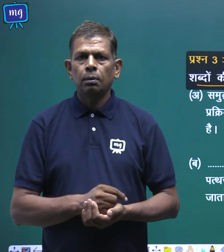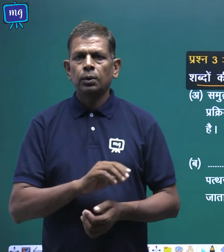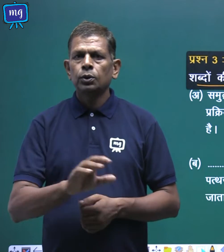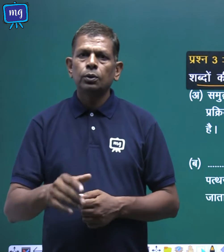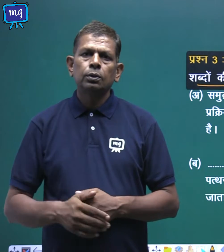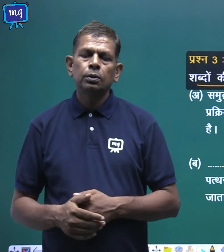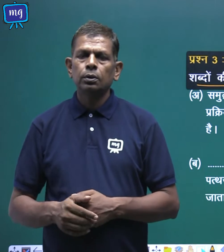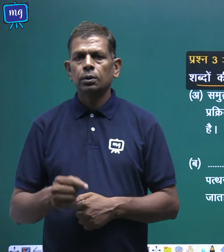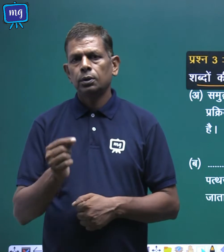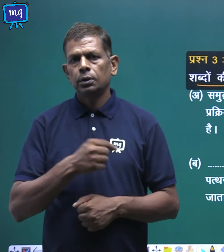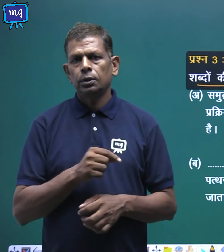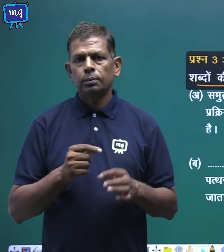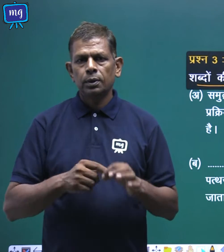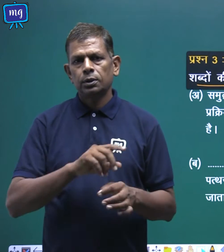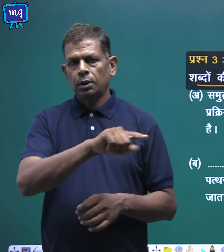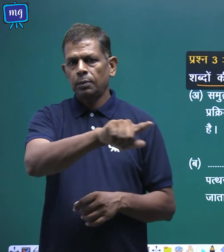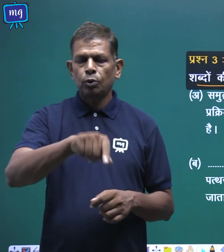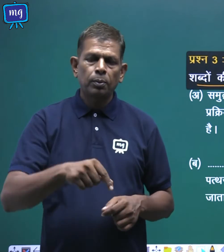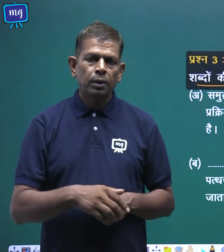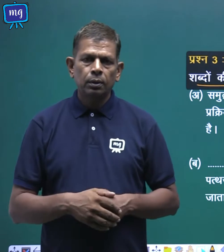बच्चों, इस प्रश्न में आपको